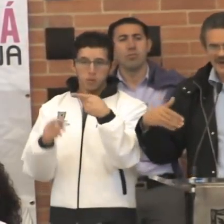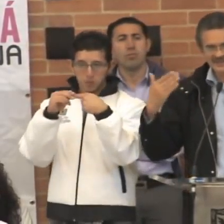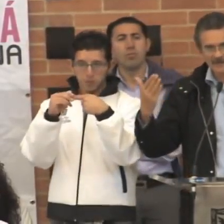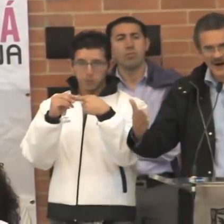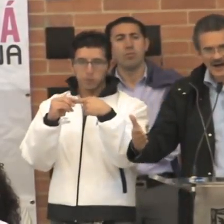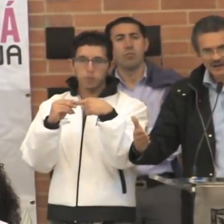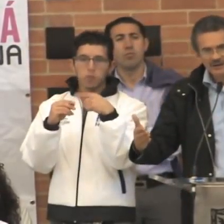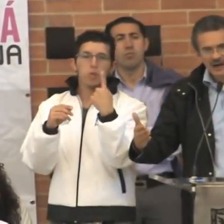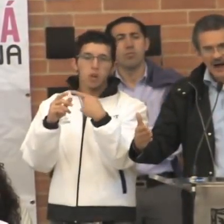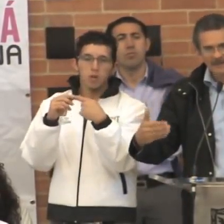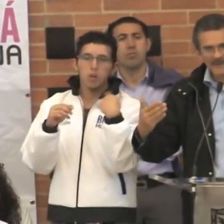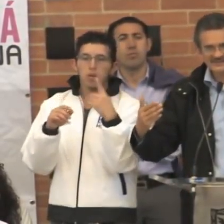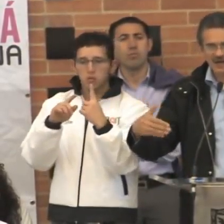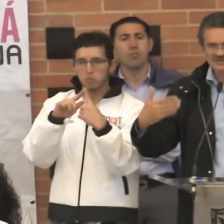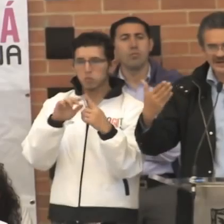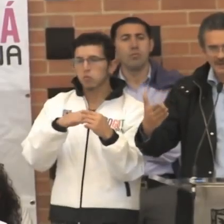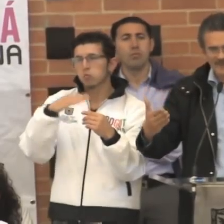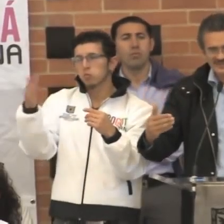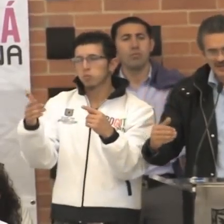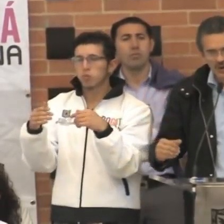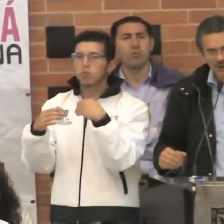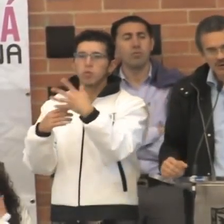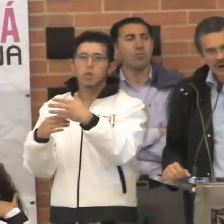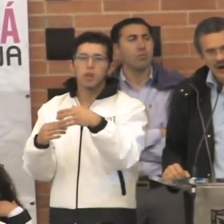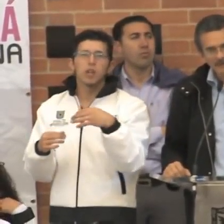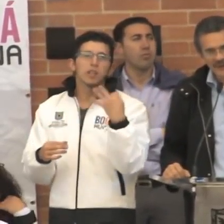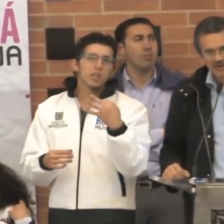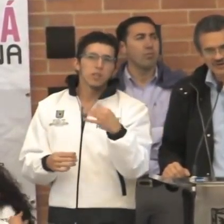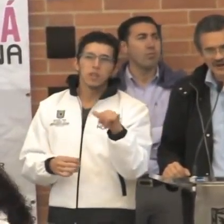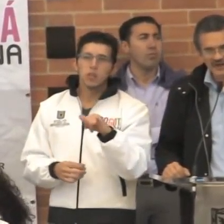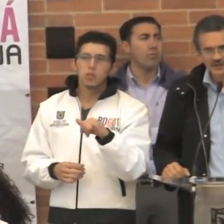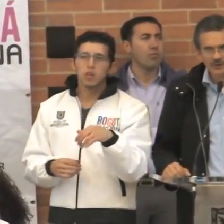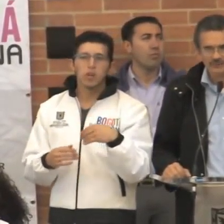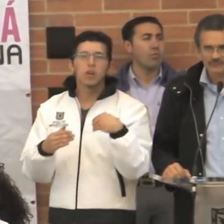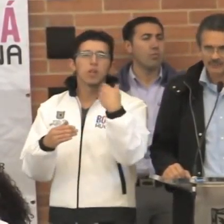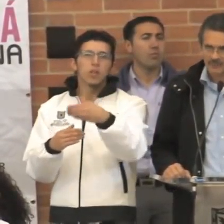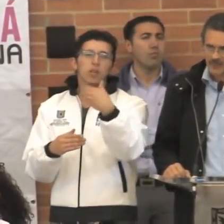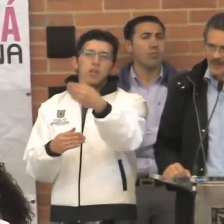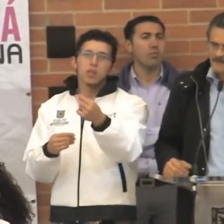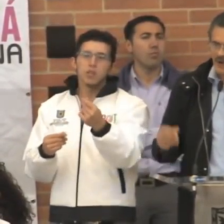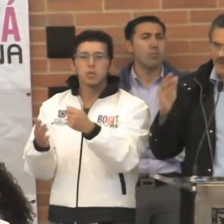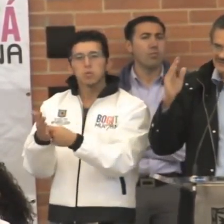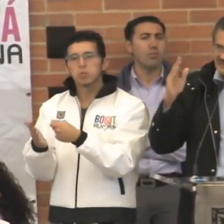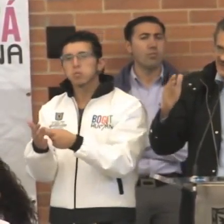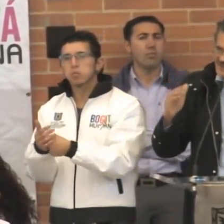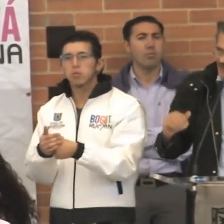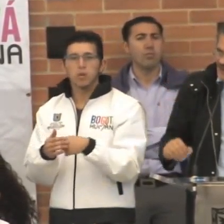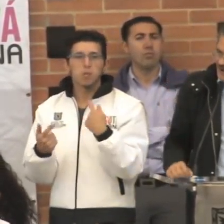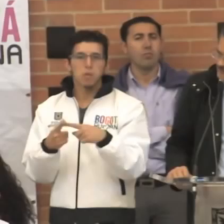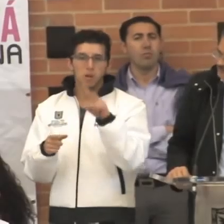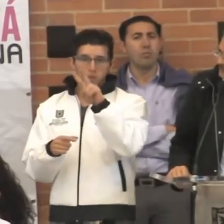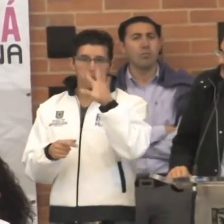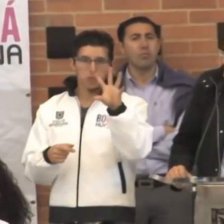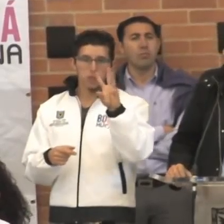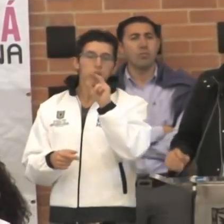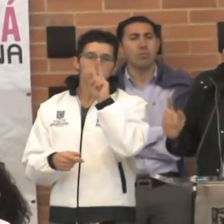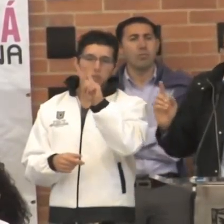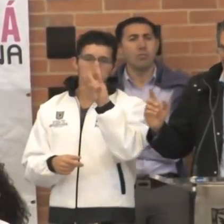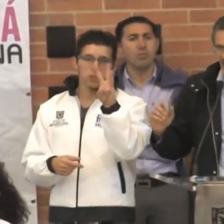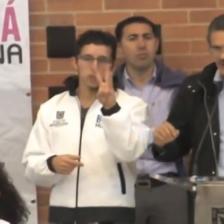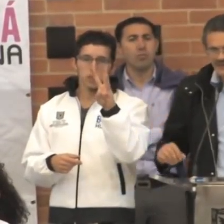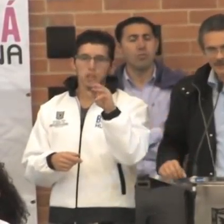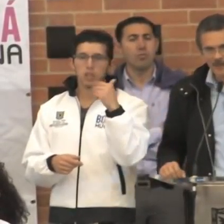En una primera etapa han pasado y seguirán pasando a predios en arriendo, pero el 23 de abril